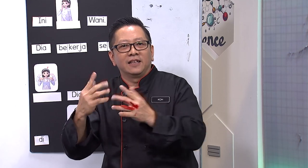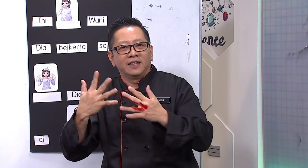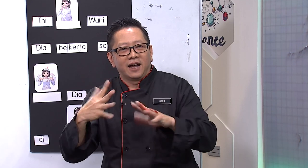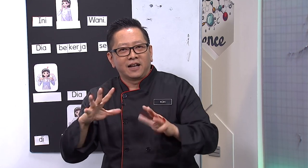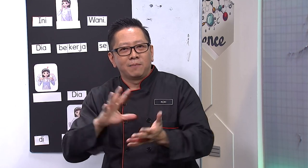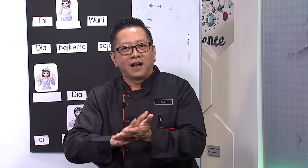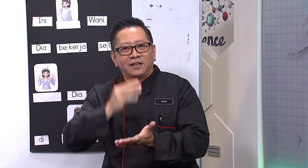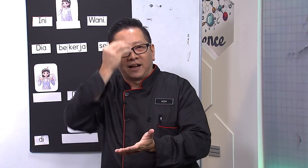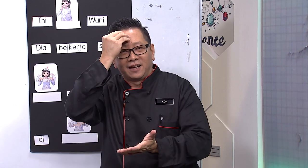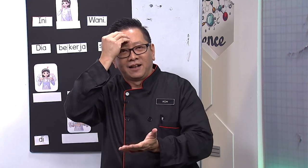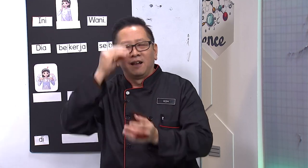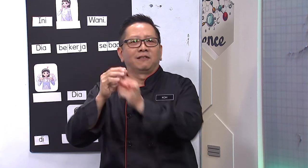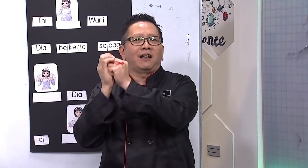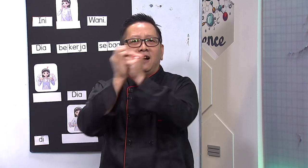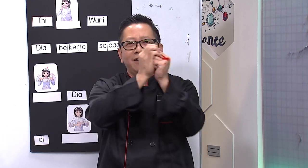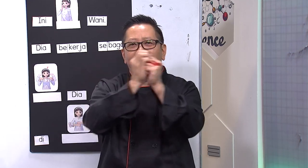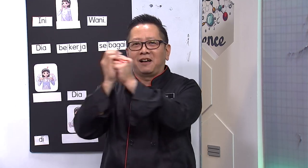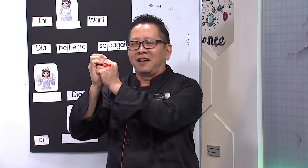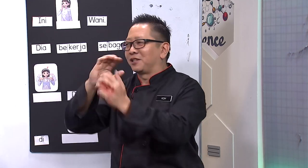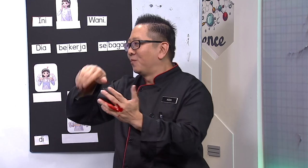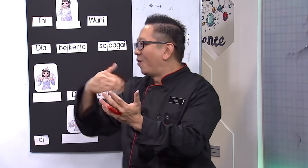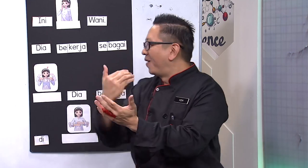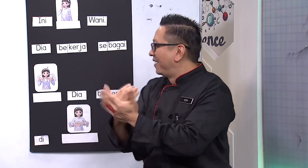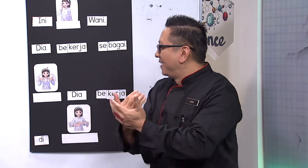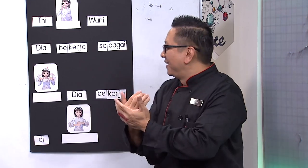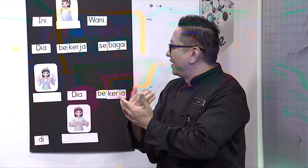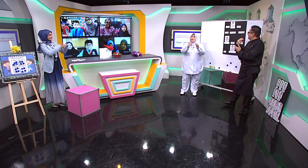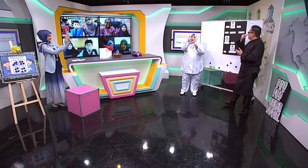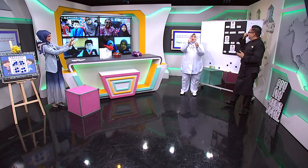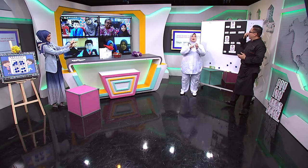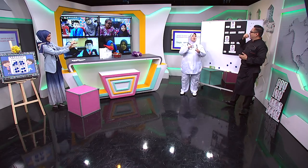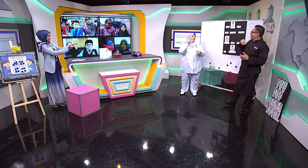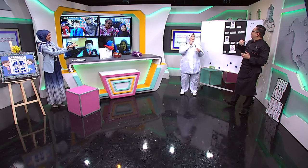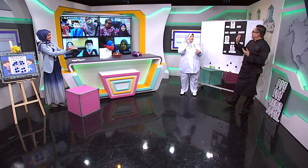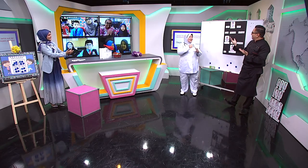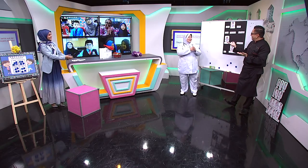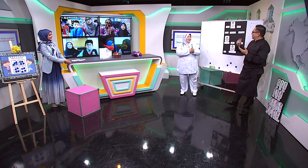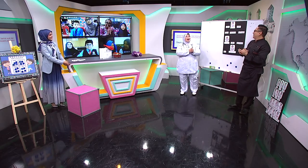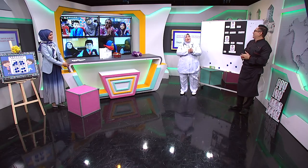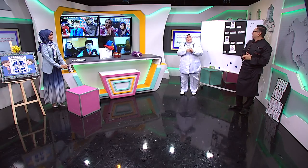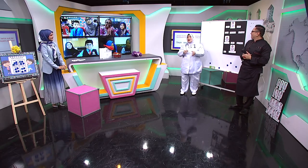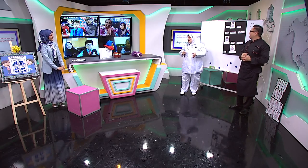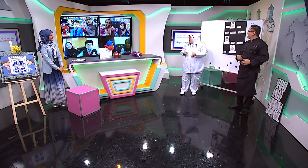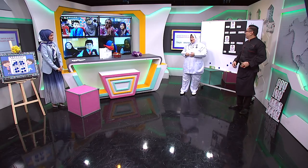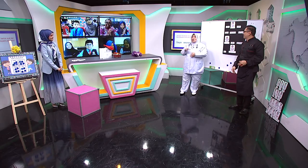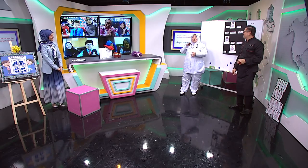perkataan yang dah belajar. Yeah. Tahniah semua. Tahniah. Baik, Cikgu Miza. Silakan. Tahniah.